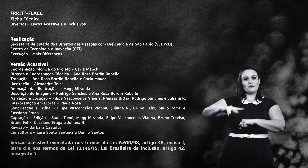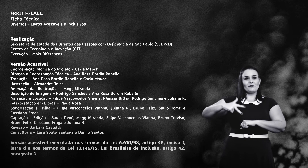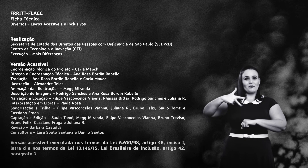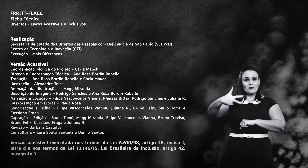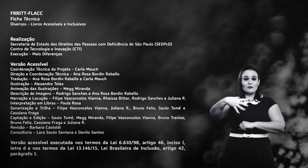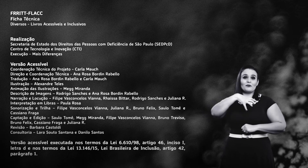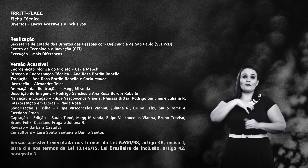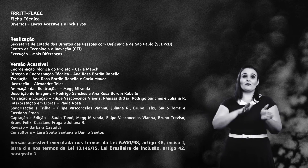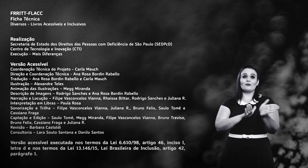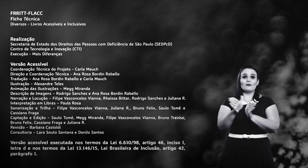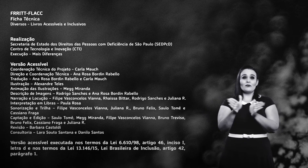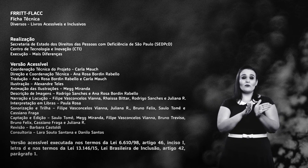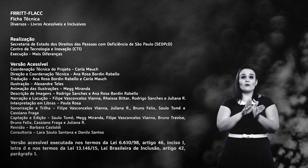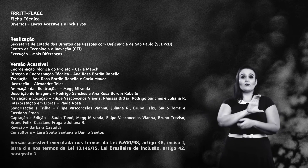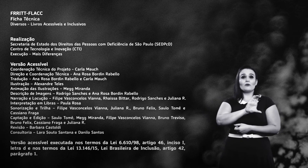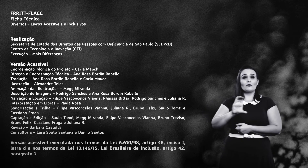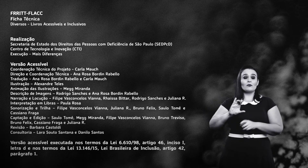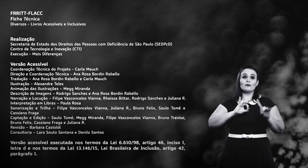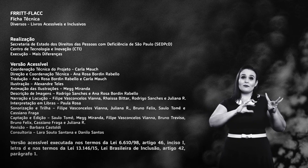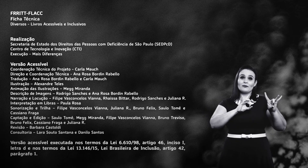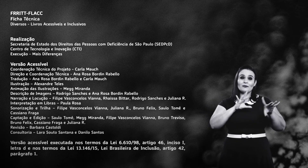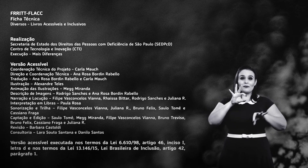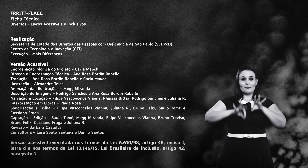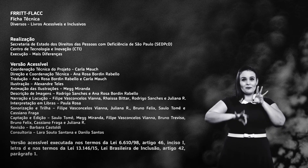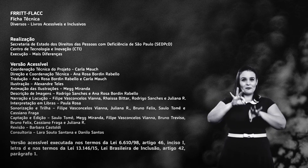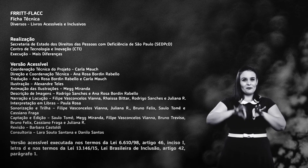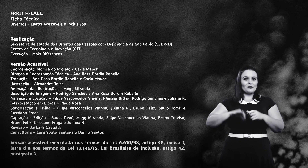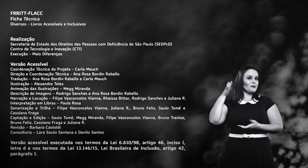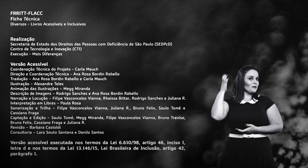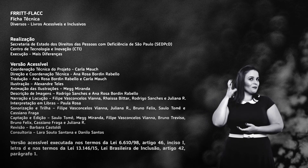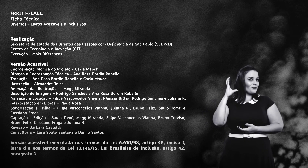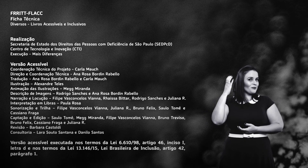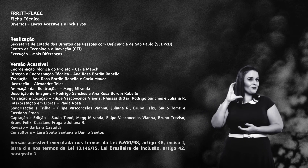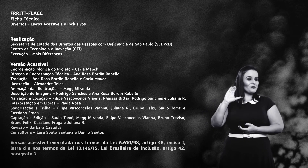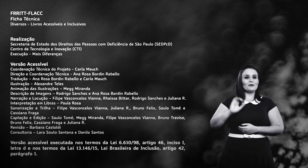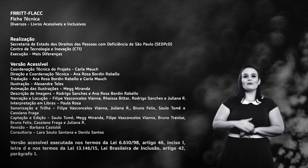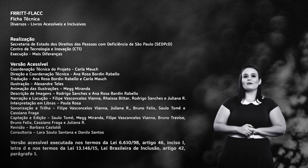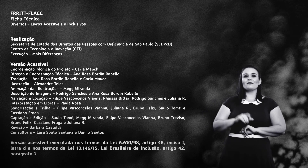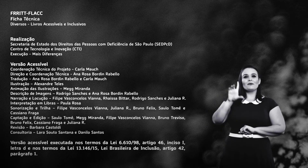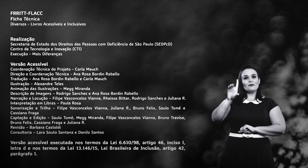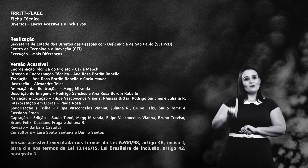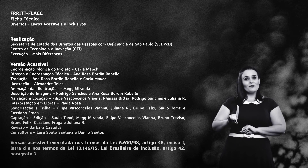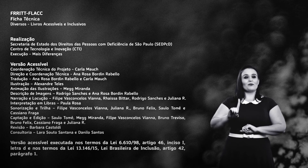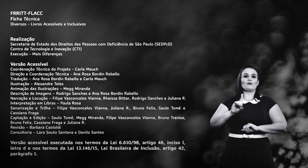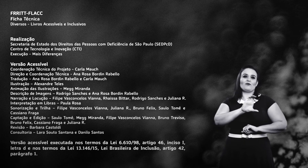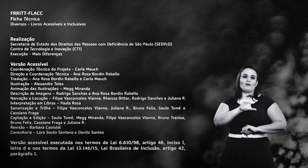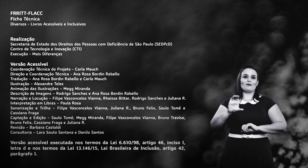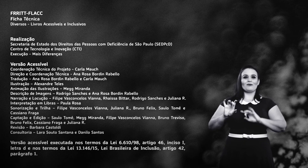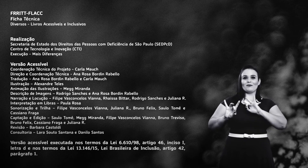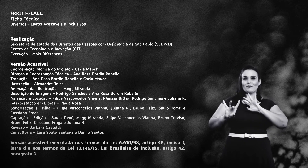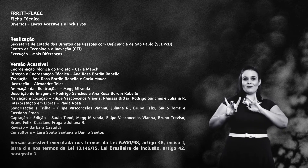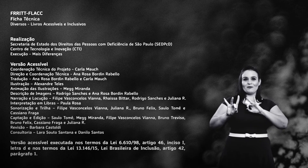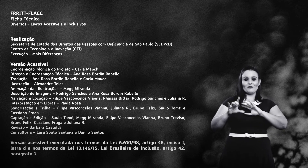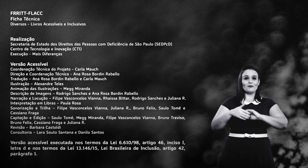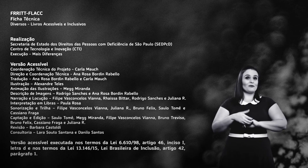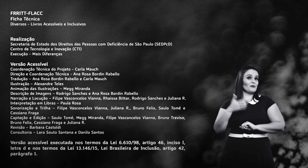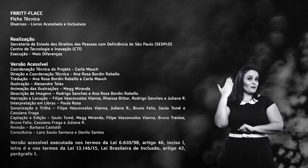Diferenças. Versão acessível. Coordenação técnica do projeto: Carla Mausch. Direção e coordenação técnica: Ana Rosa